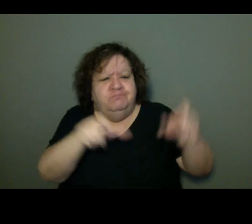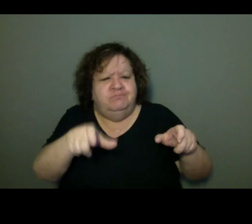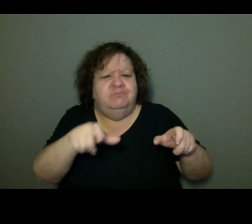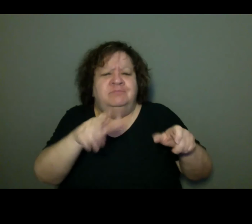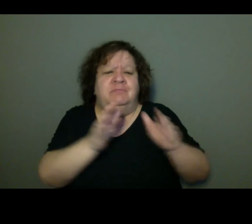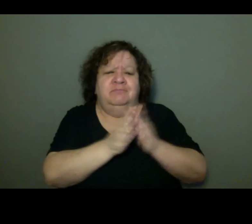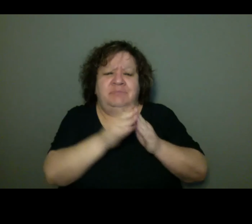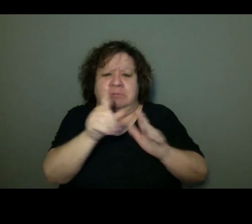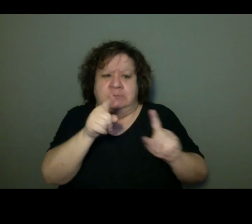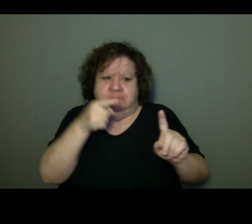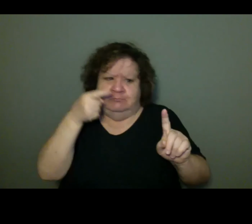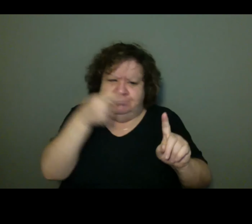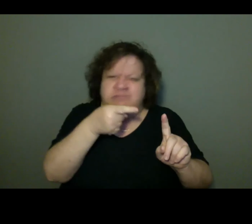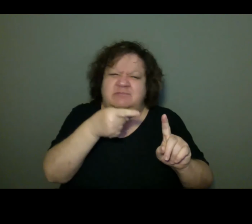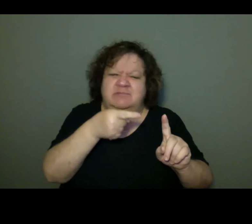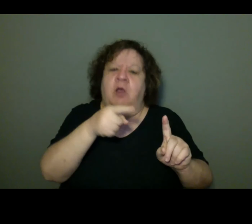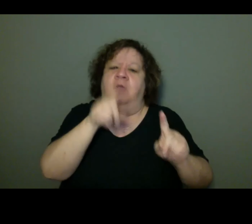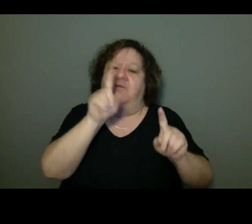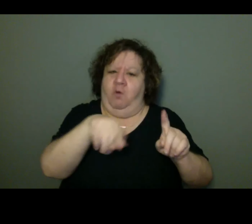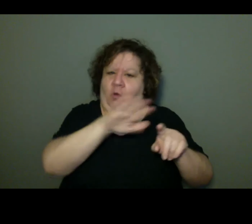Để không bỏ lỡ những dẫn